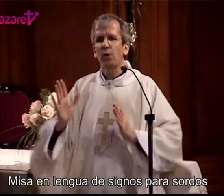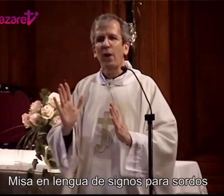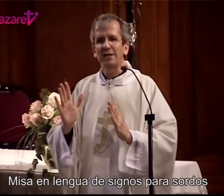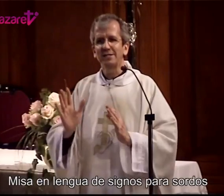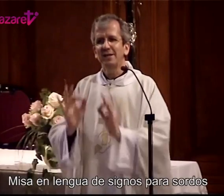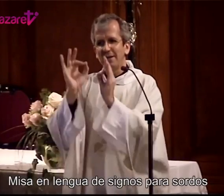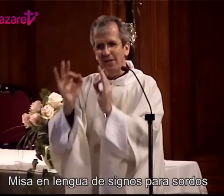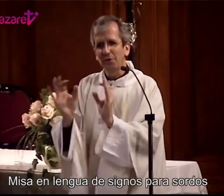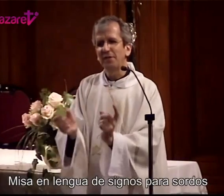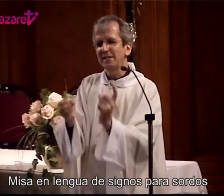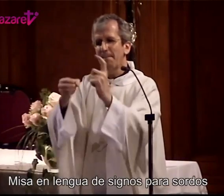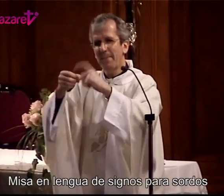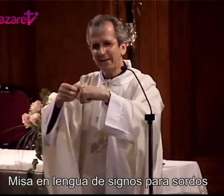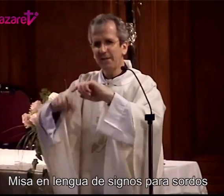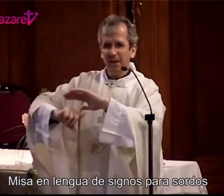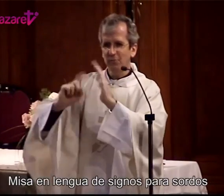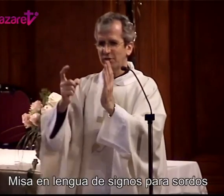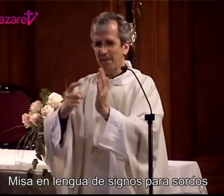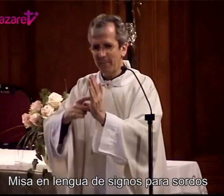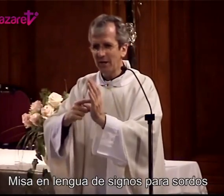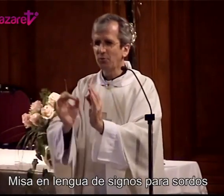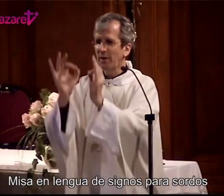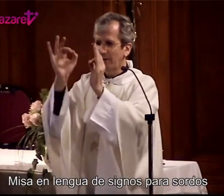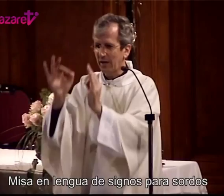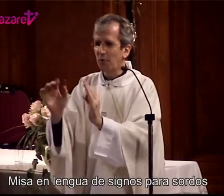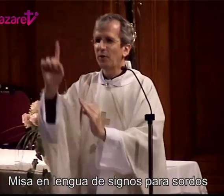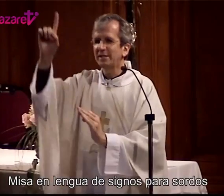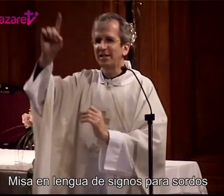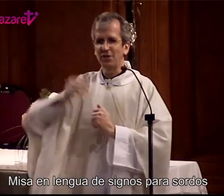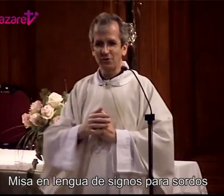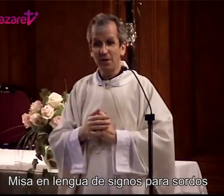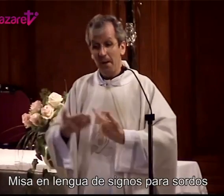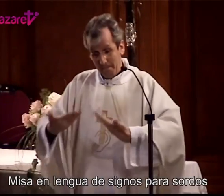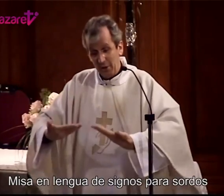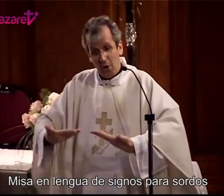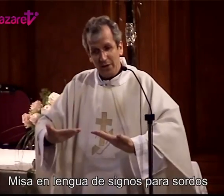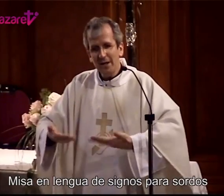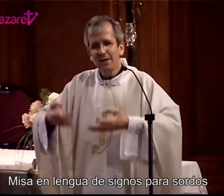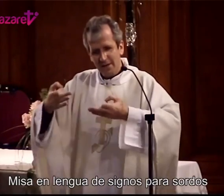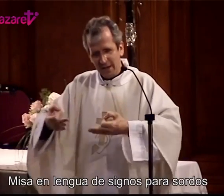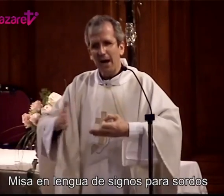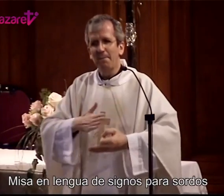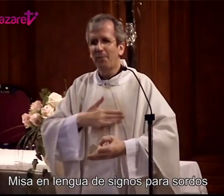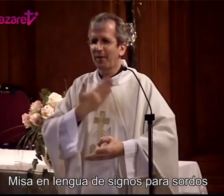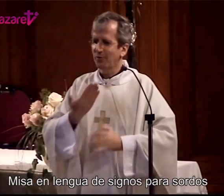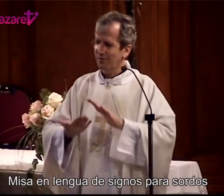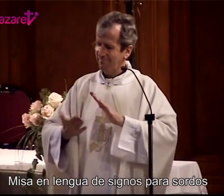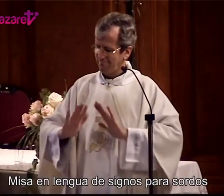es. Entonces participaremos en plenitud de cómo es Dios. Pero ahora ya podemos